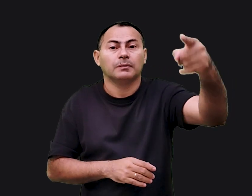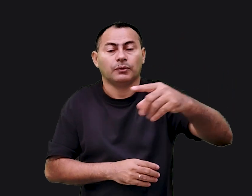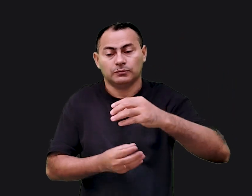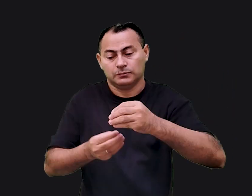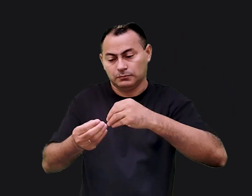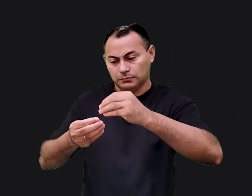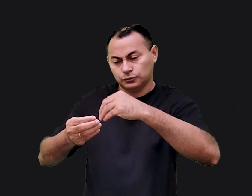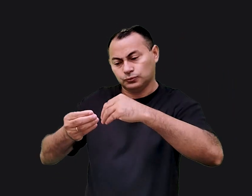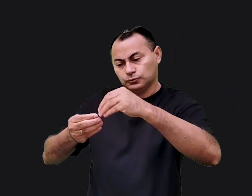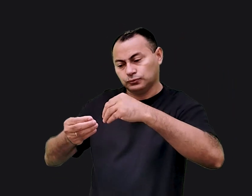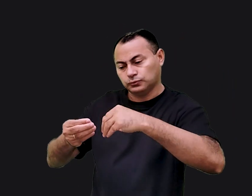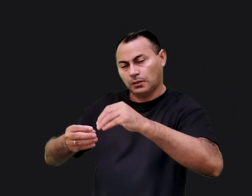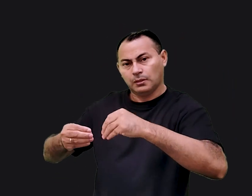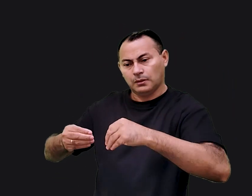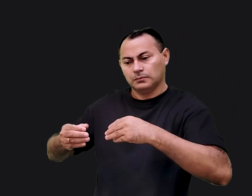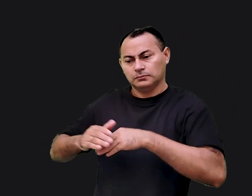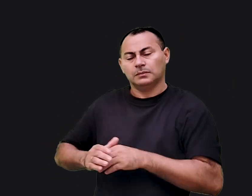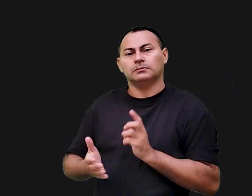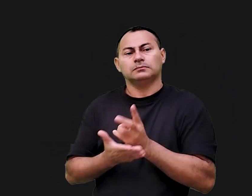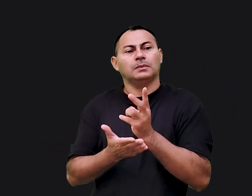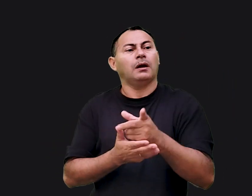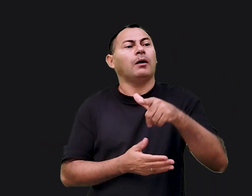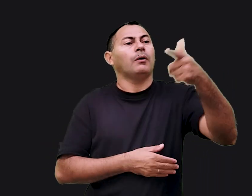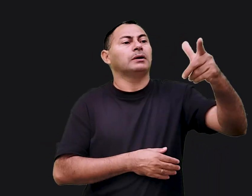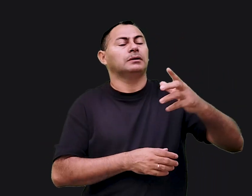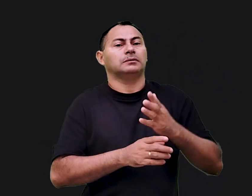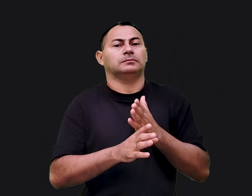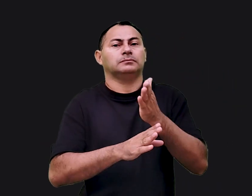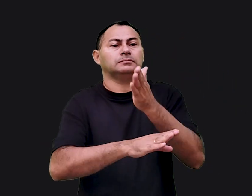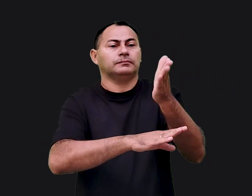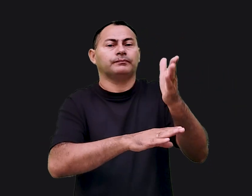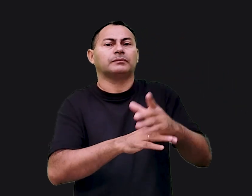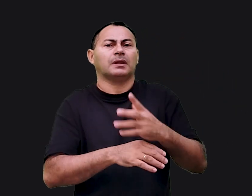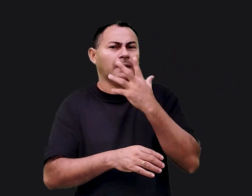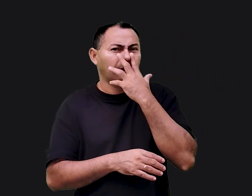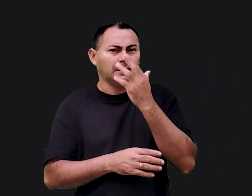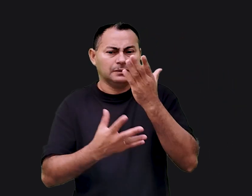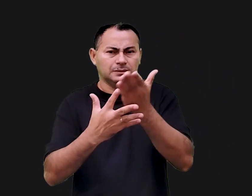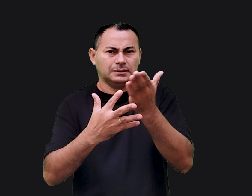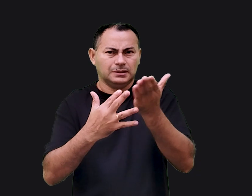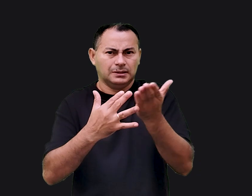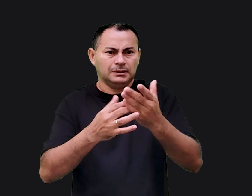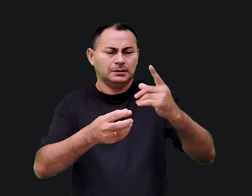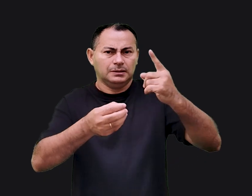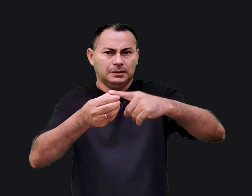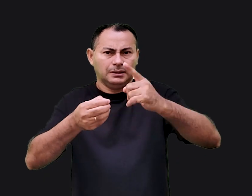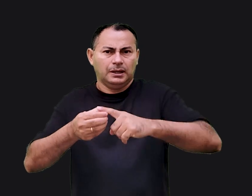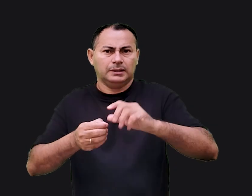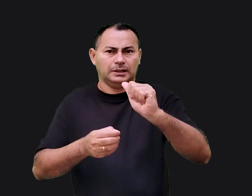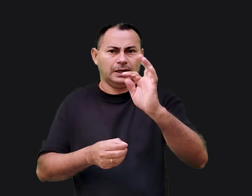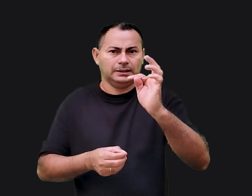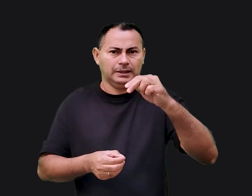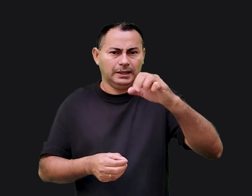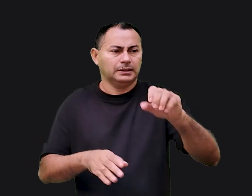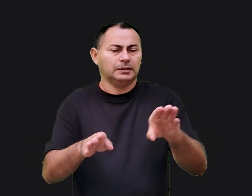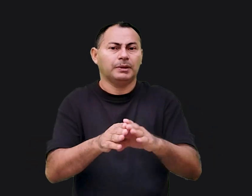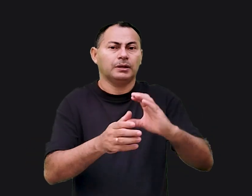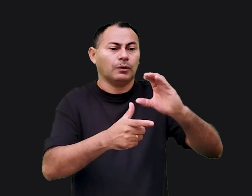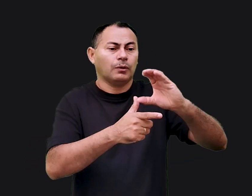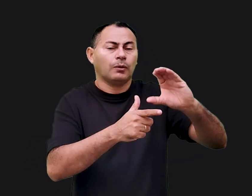enrolava tudo outra vez e prosseguia para a próxima Vila parece que entre a cidade de Atenas e a de Corinto Aconteceu algo com Paulo que